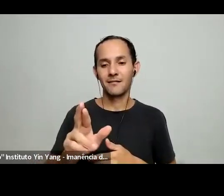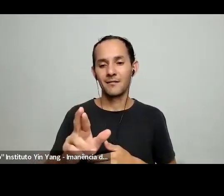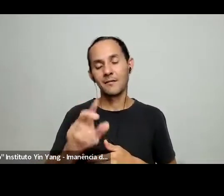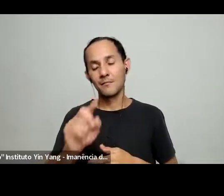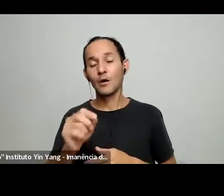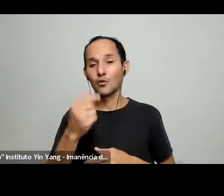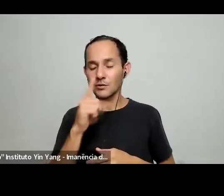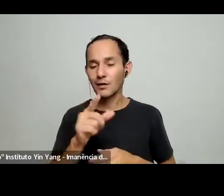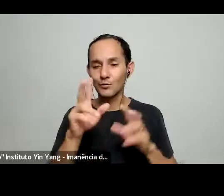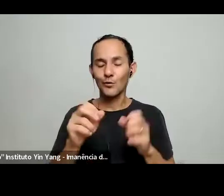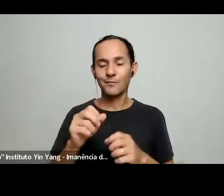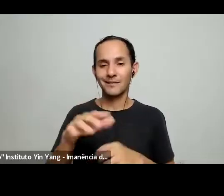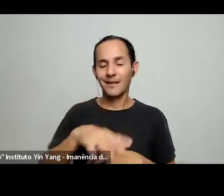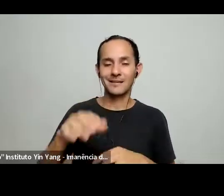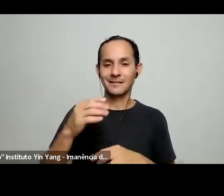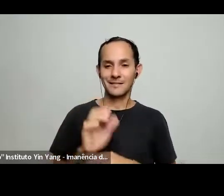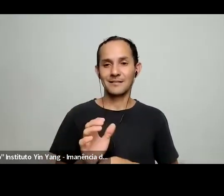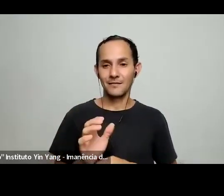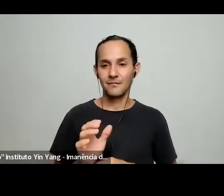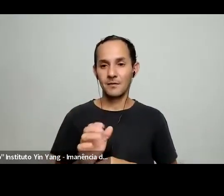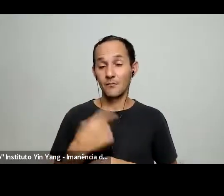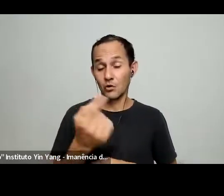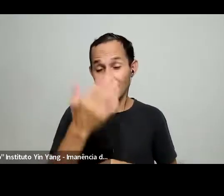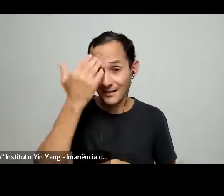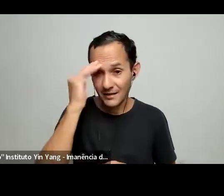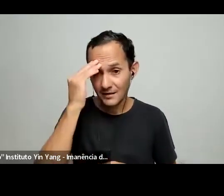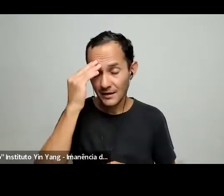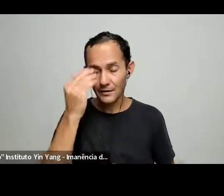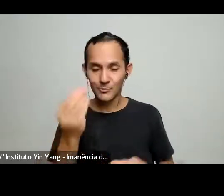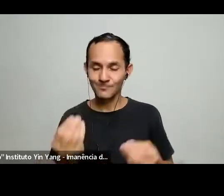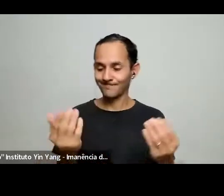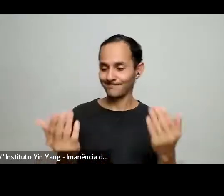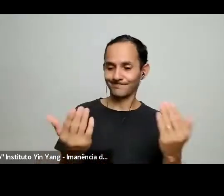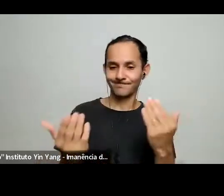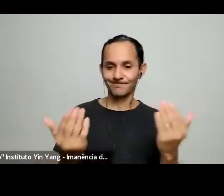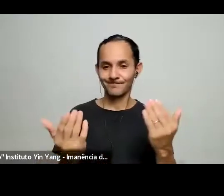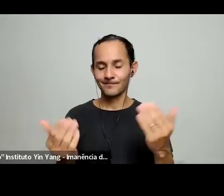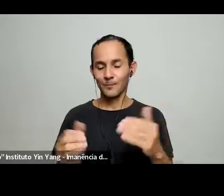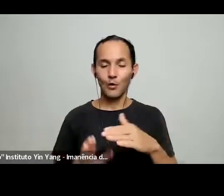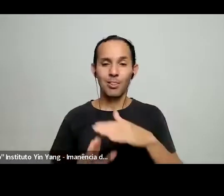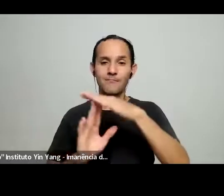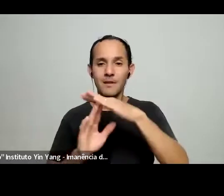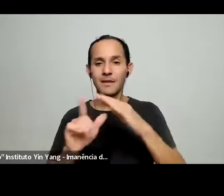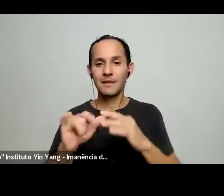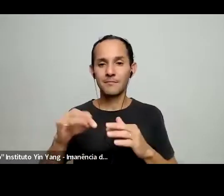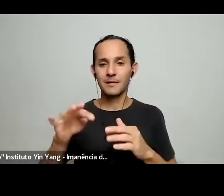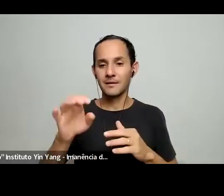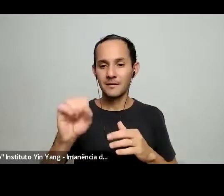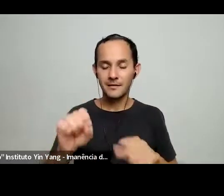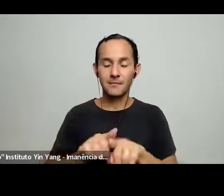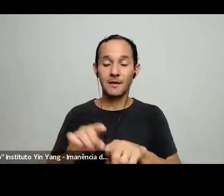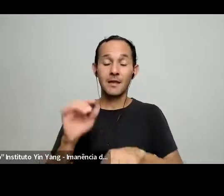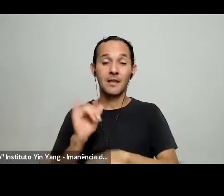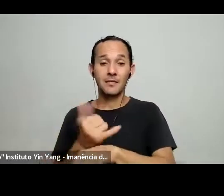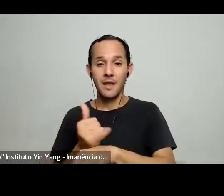amadurecidas do ponto de vista científico, né, para a gente entender a aplicabilidade, os limites e as condições, né, e essas técnicas